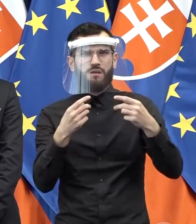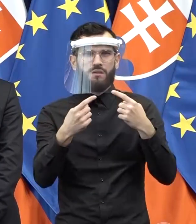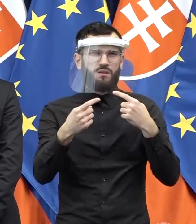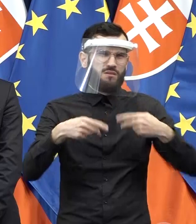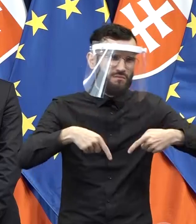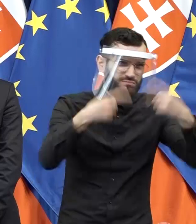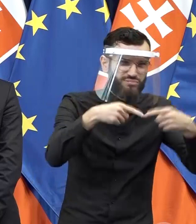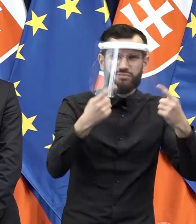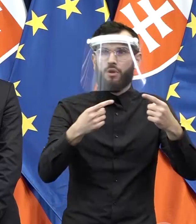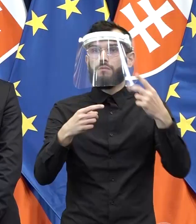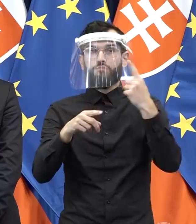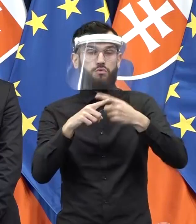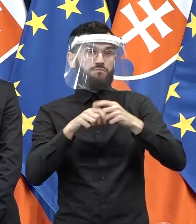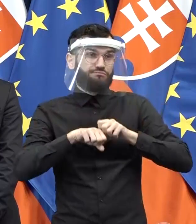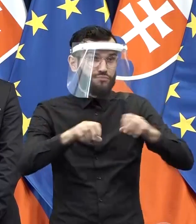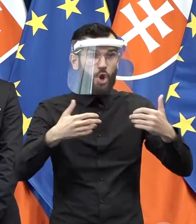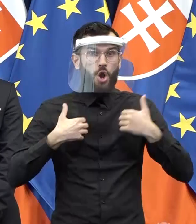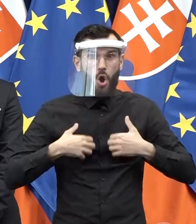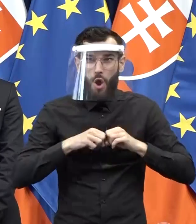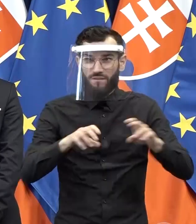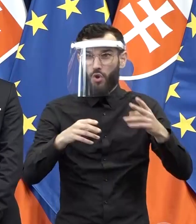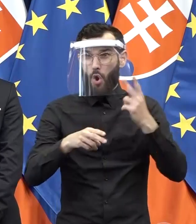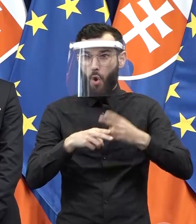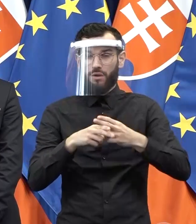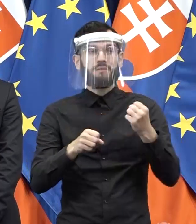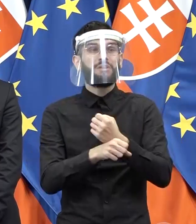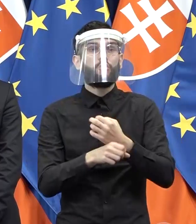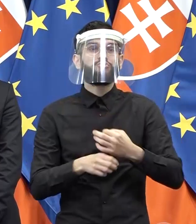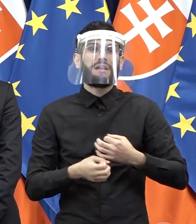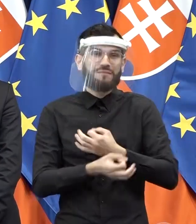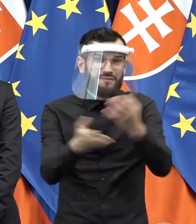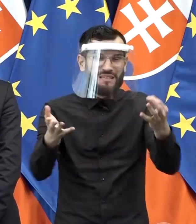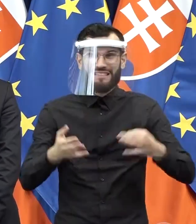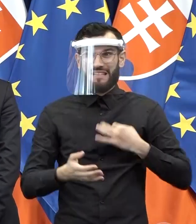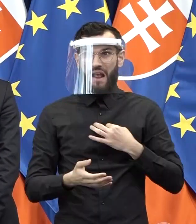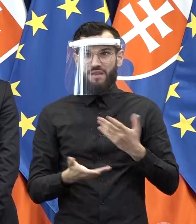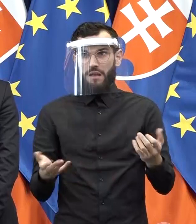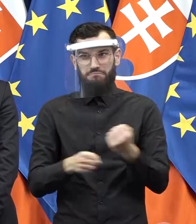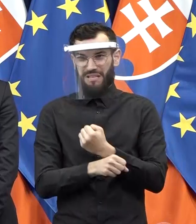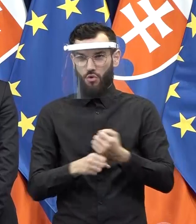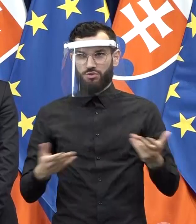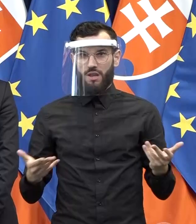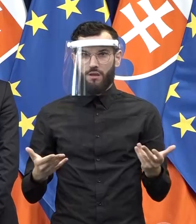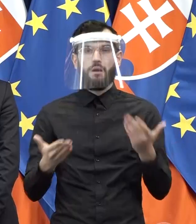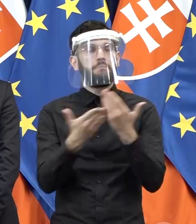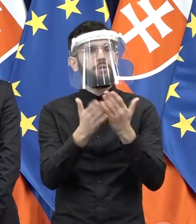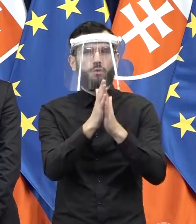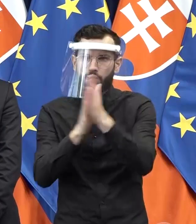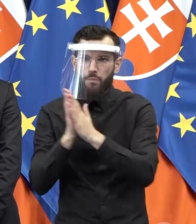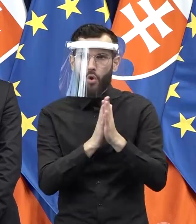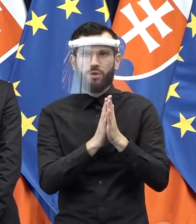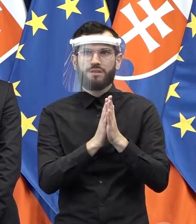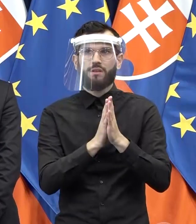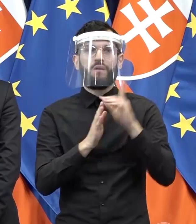zbytočné riziko nákazy, zbytočné riziko ohrozenia verejného zdravia aj tých ľudí, ktorí za to nemôžu. Preto sme požiadali priamo